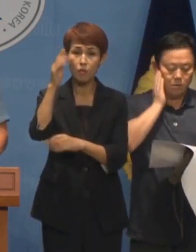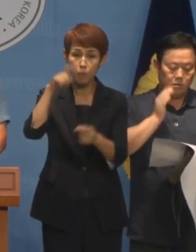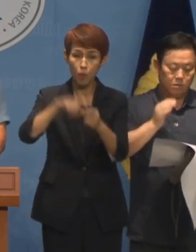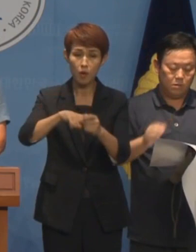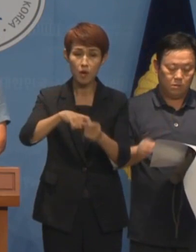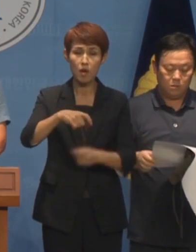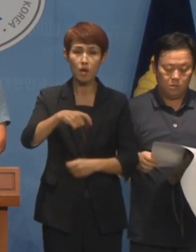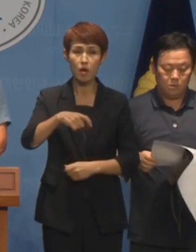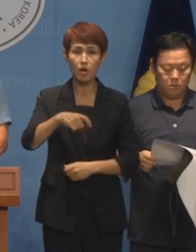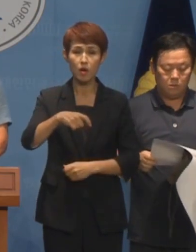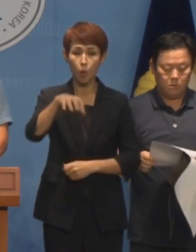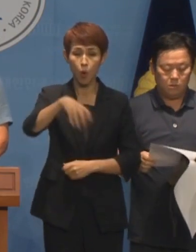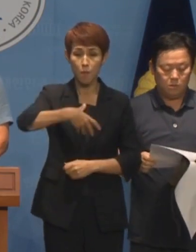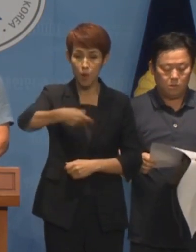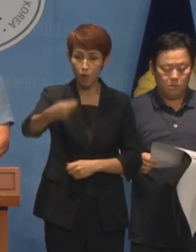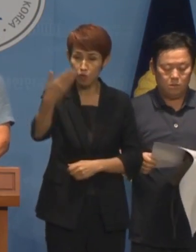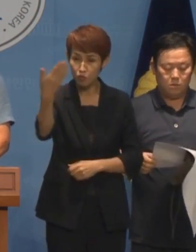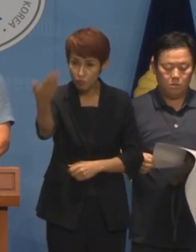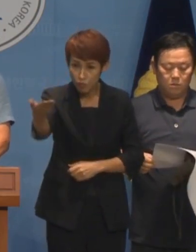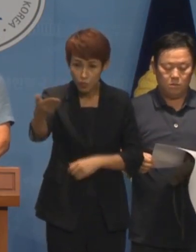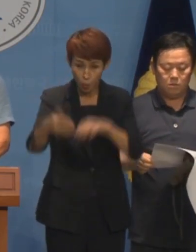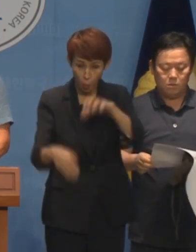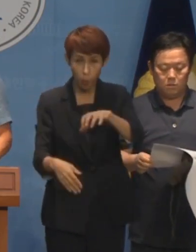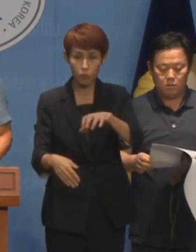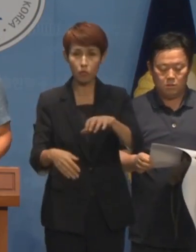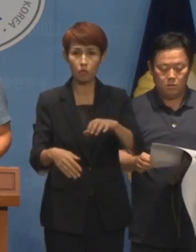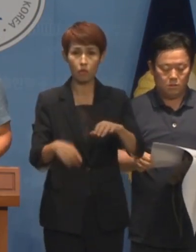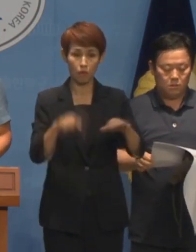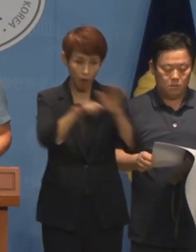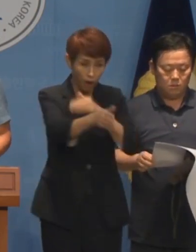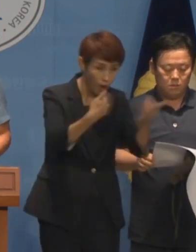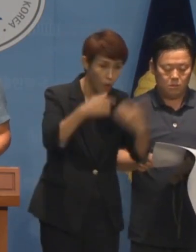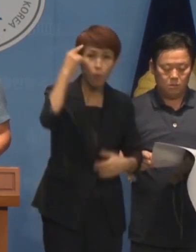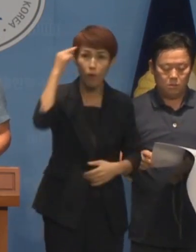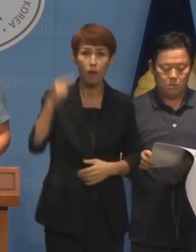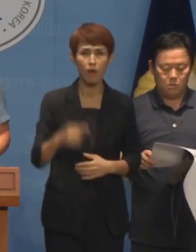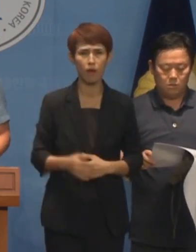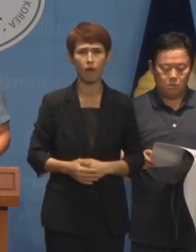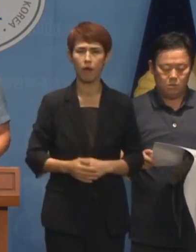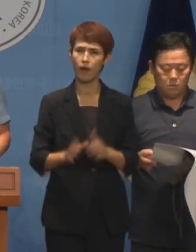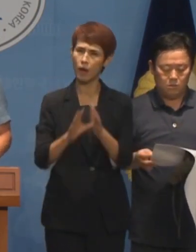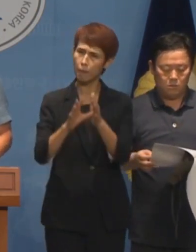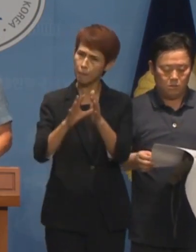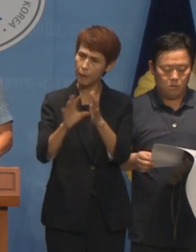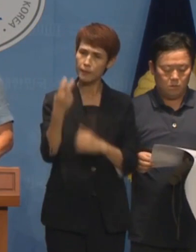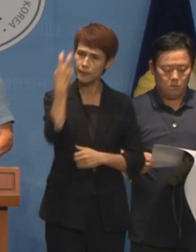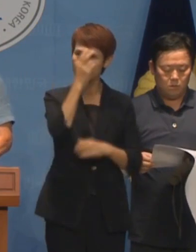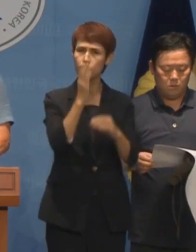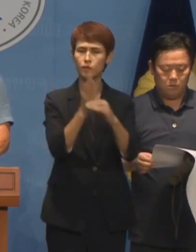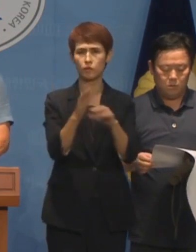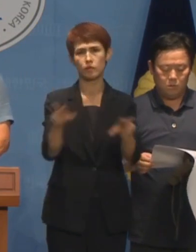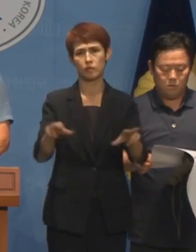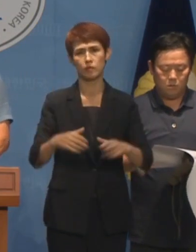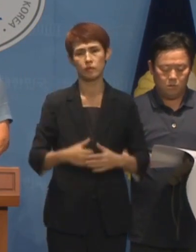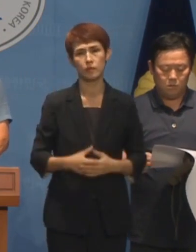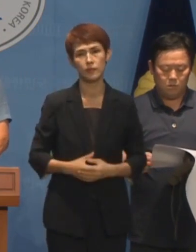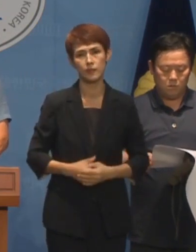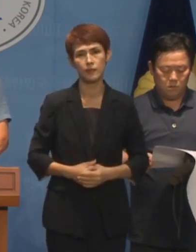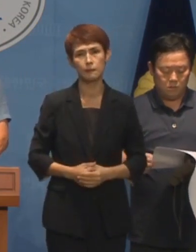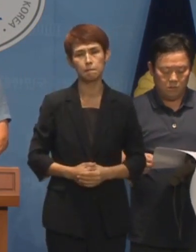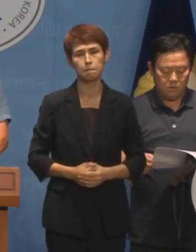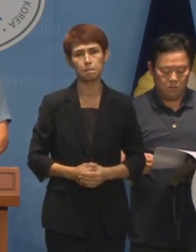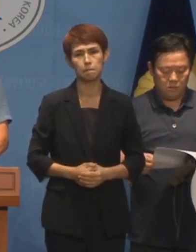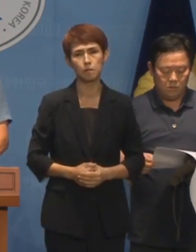사무실 털어갖고 가져갈 게 뭐가 있습니까? 그런 비상식적인 수사를 지금 하고 있습니다. 그래서